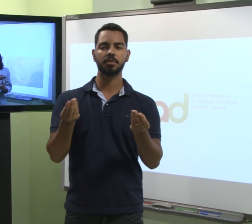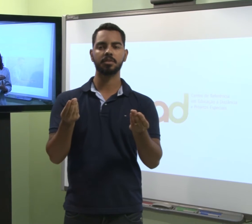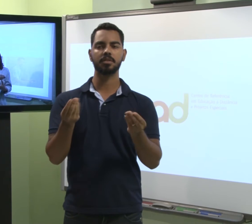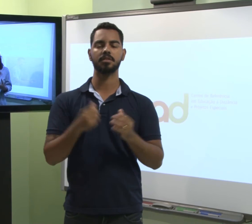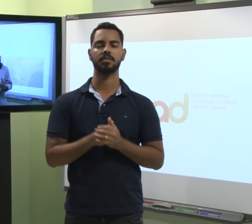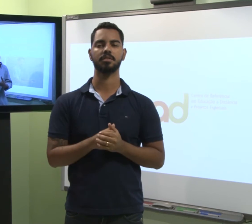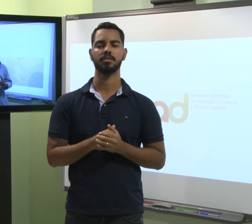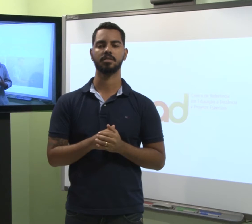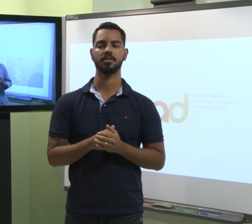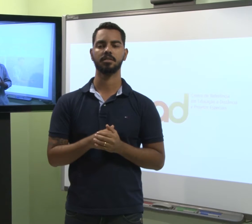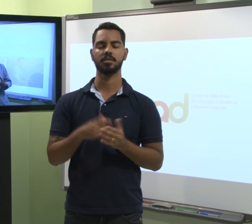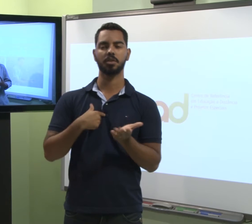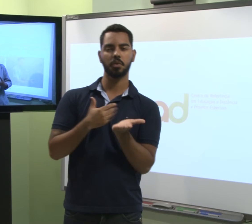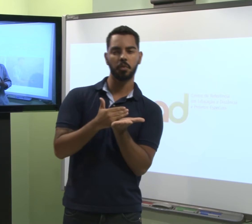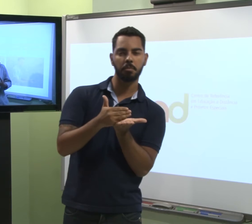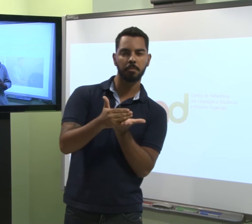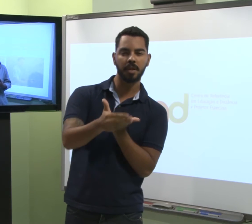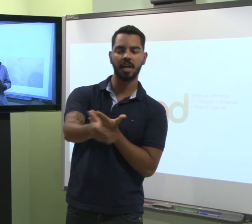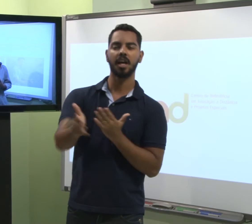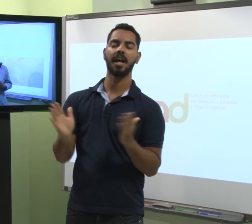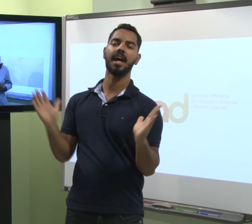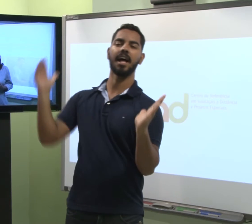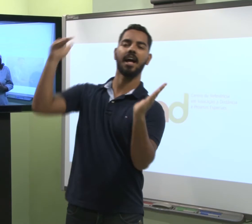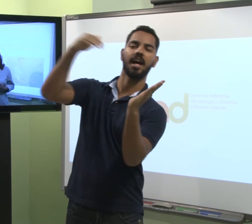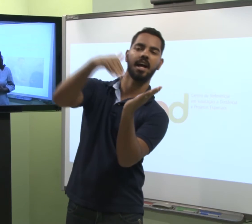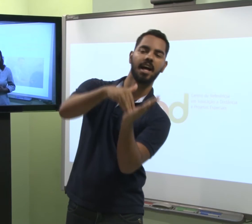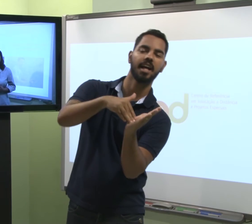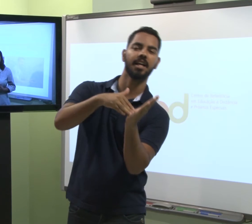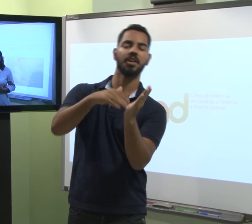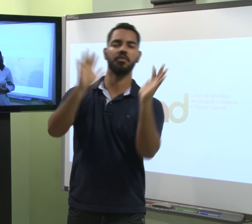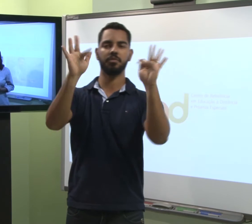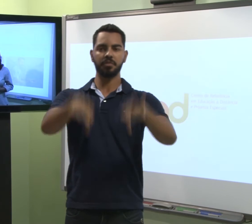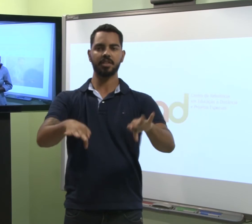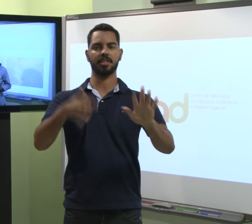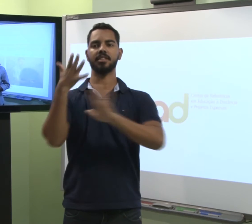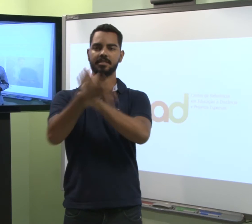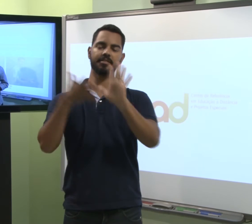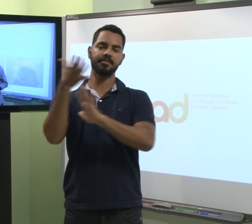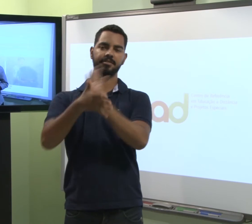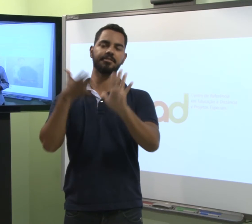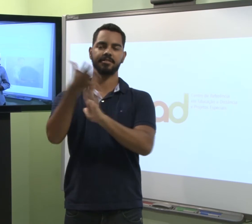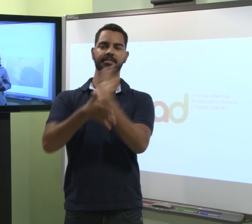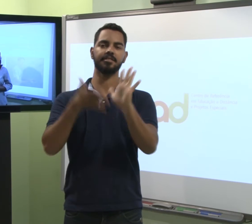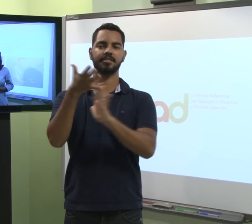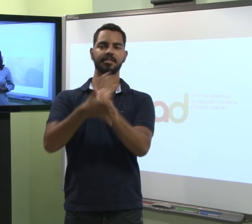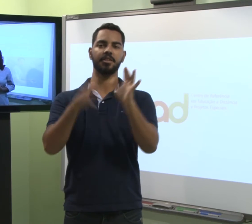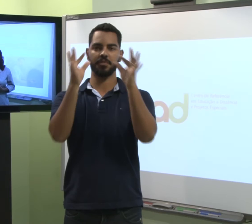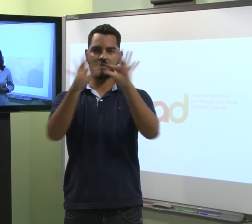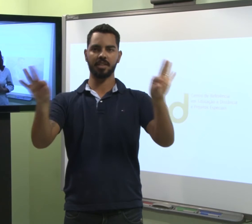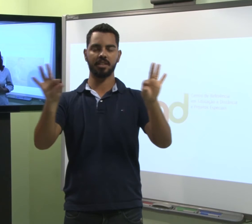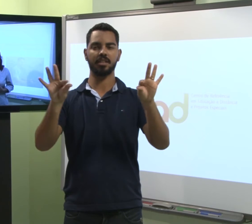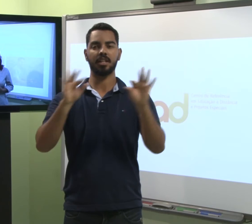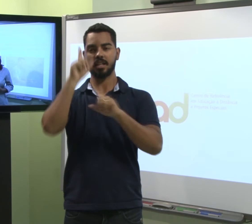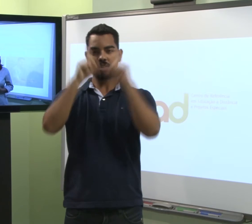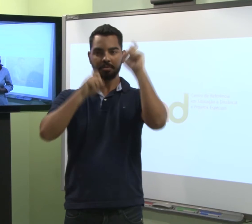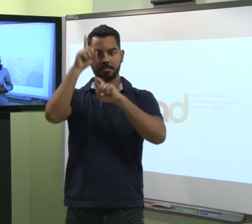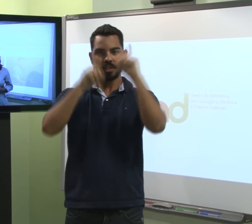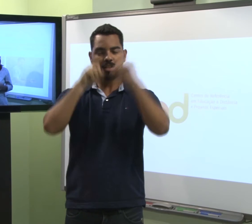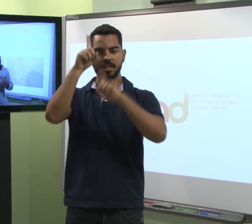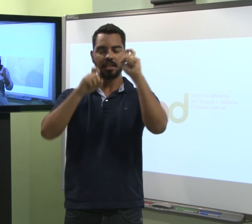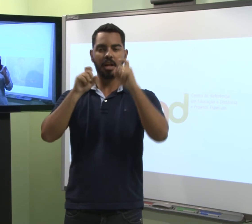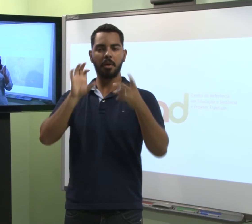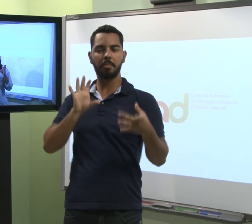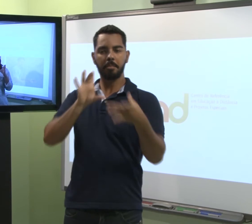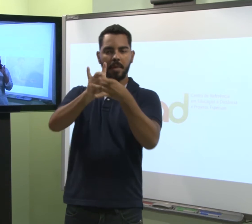de partida até o alvo, tendo ainda a seu dispor a expressão facial e outros componentes não